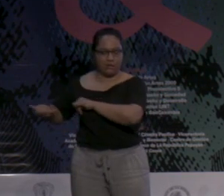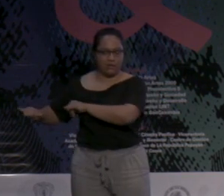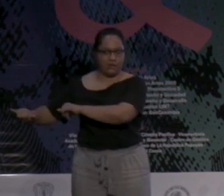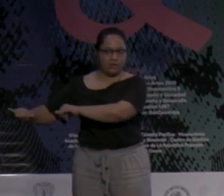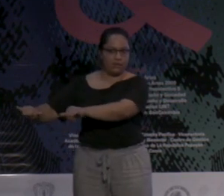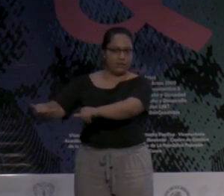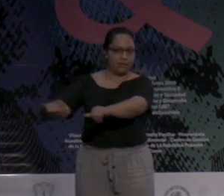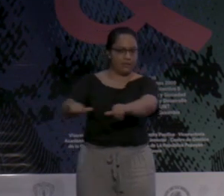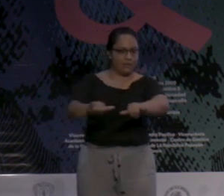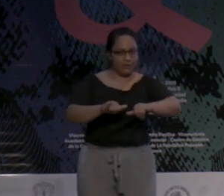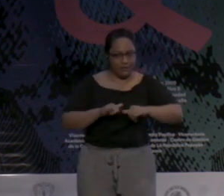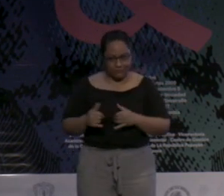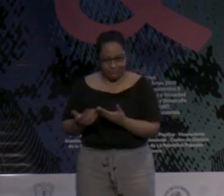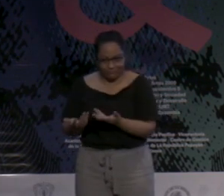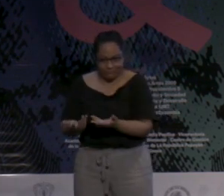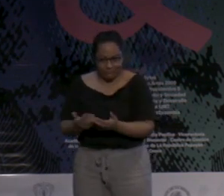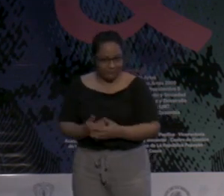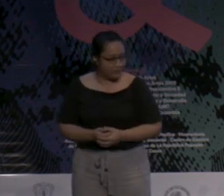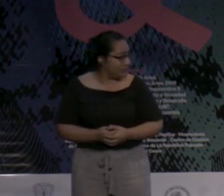para otros. ¿Pasas?